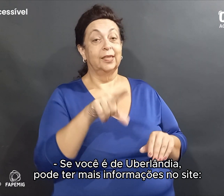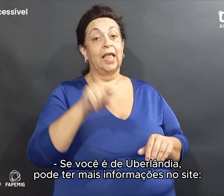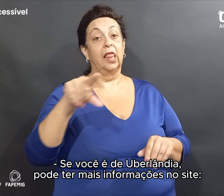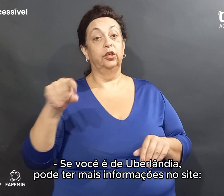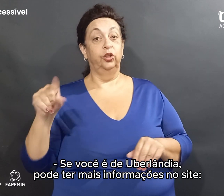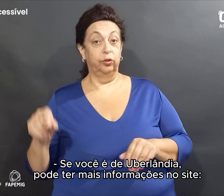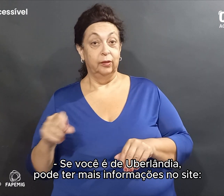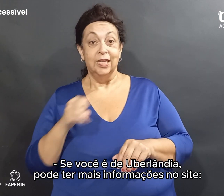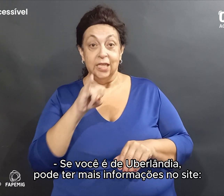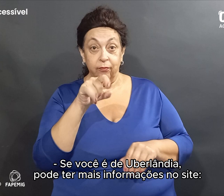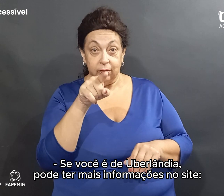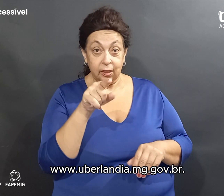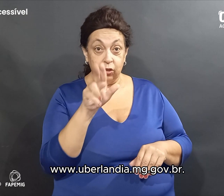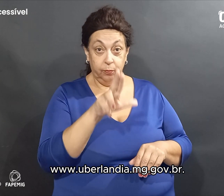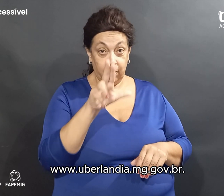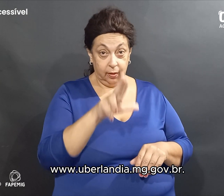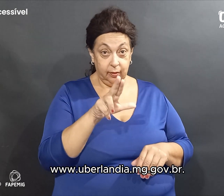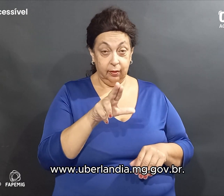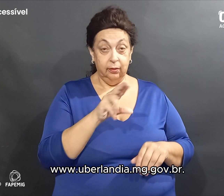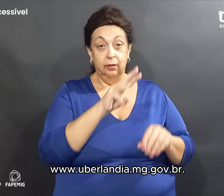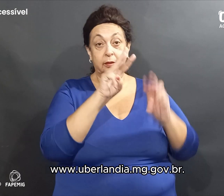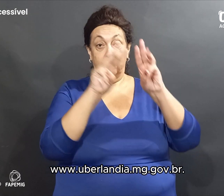Uberlândia, pode ter mais informações no site